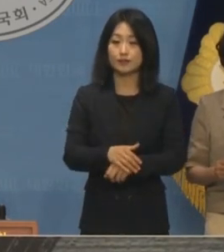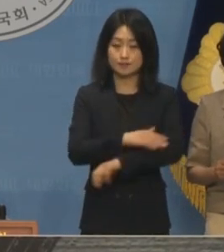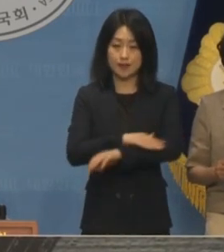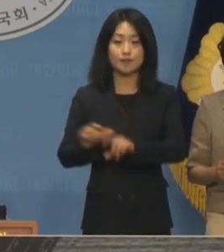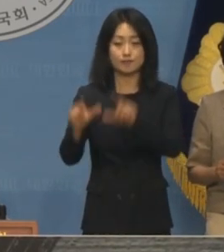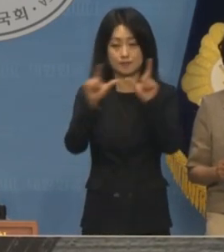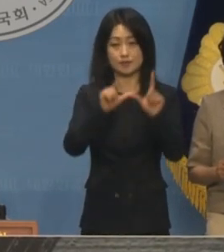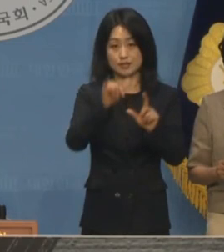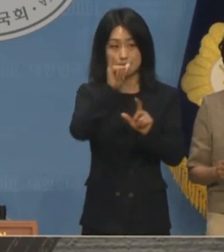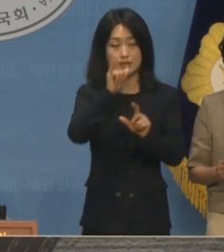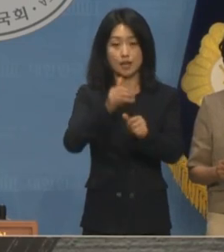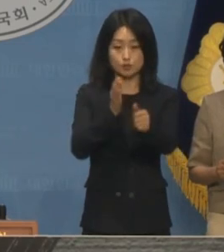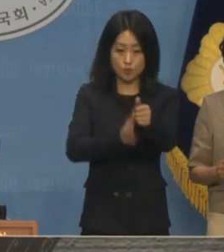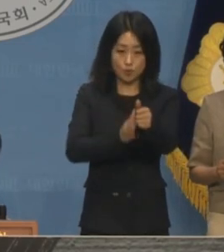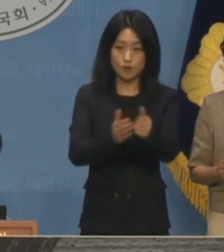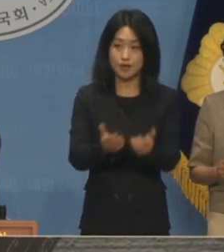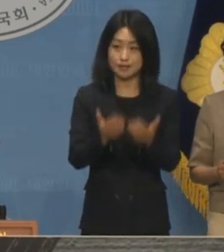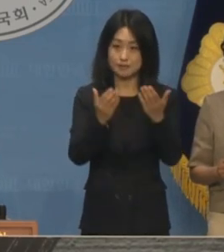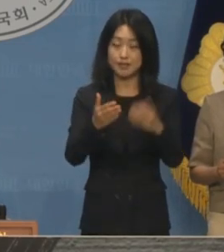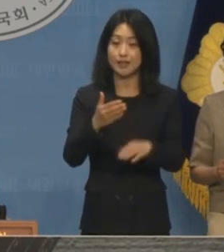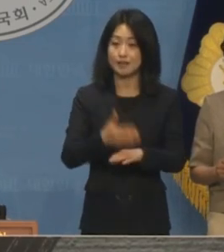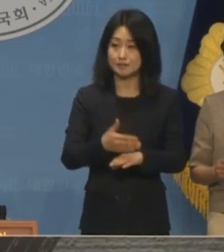감사합니다.